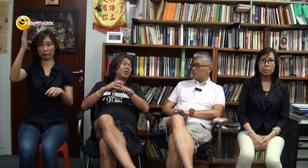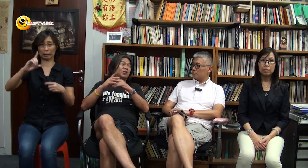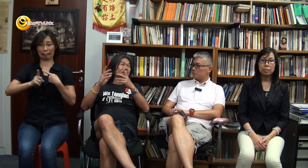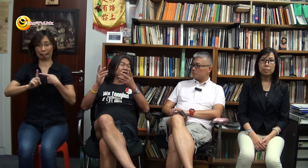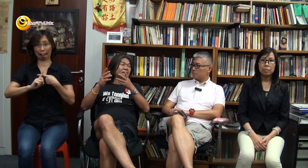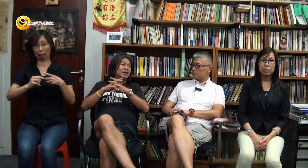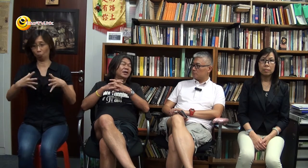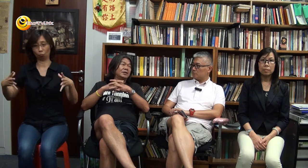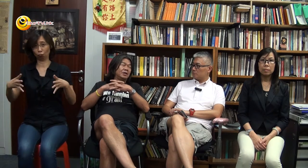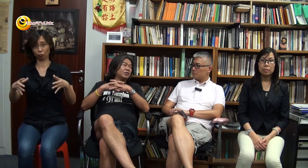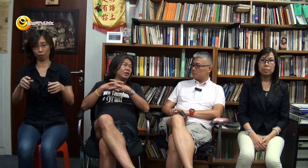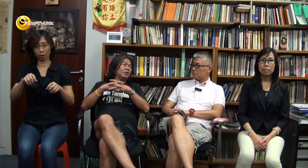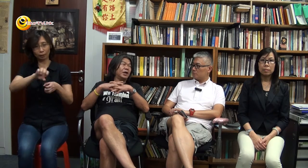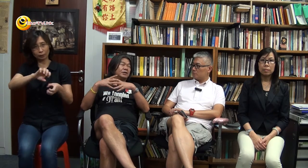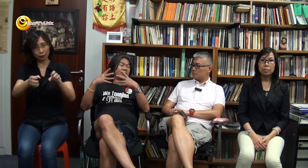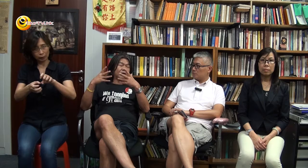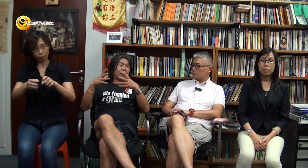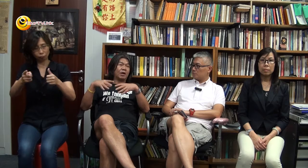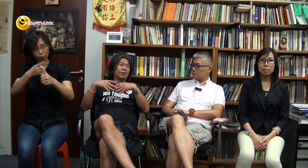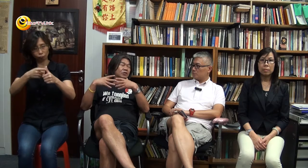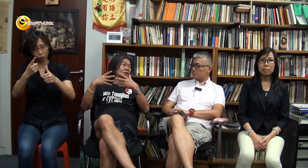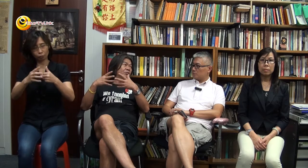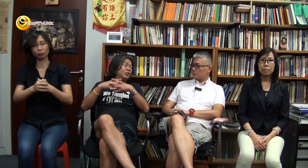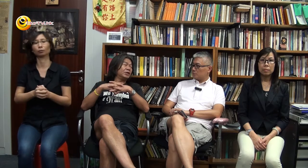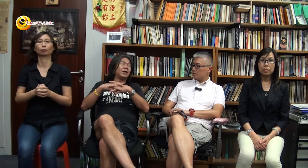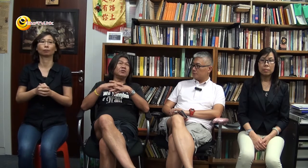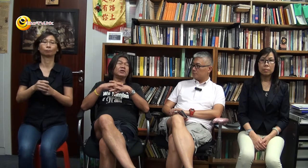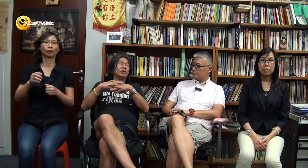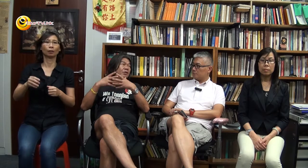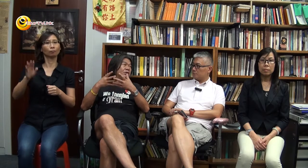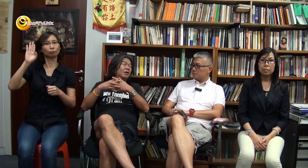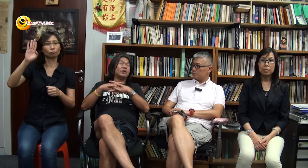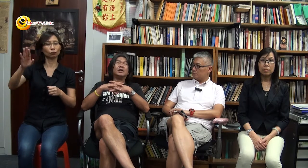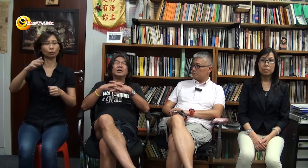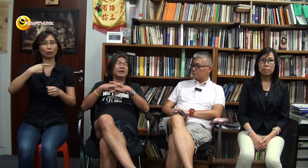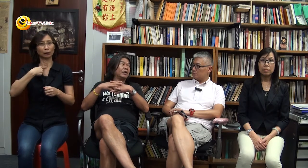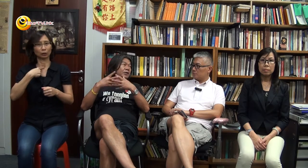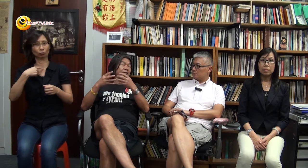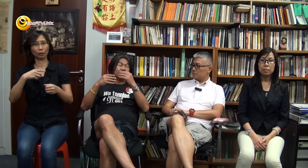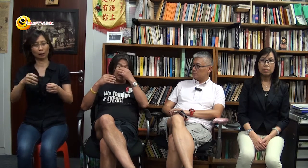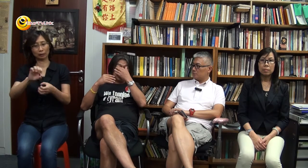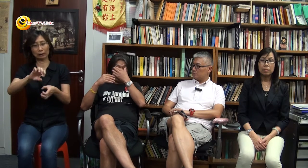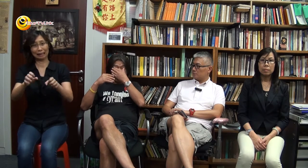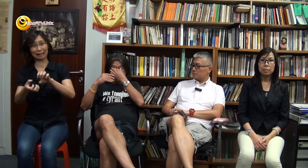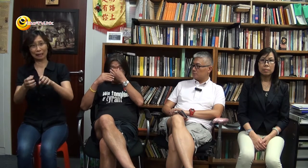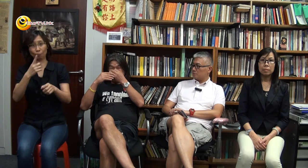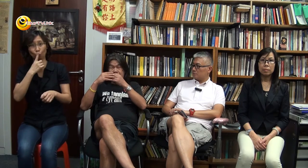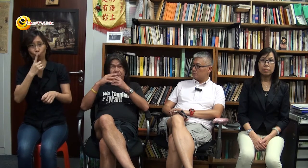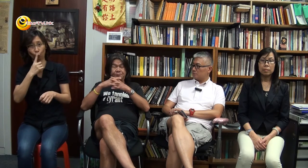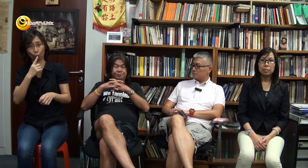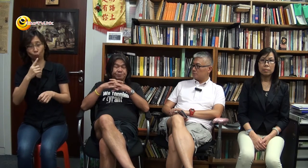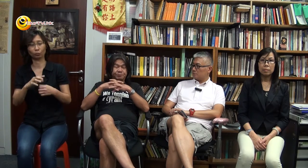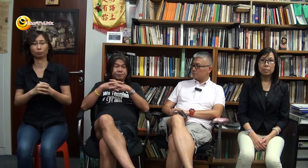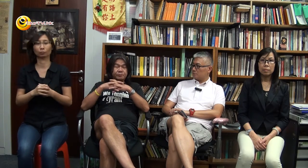嘅啦，包括即係驗水同埋即係往後嘅所謂驗血，因為如果超咗標之後，人哋覺得呢一